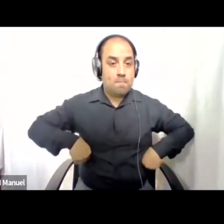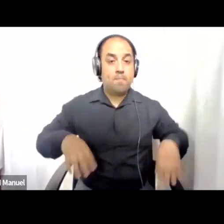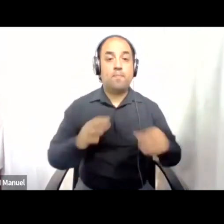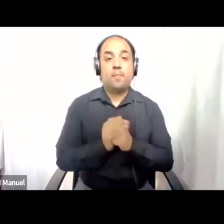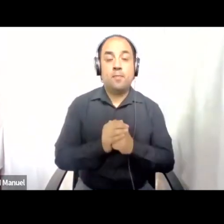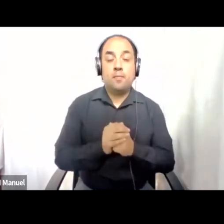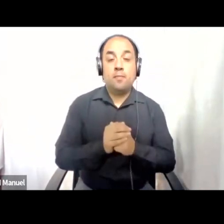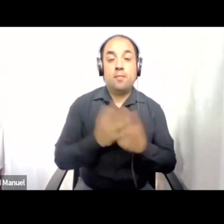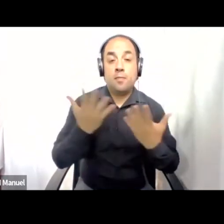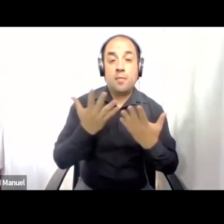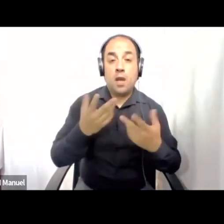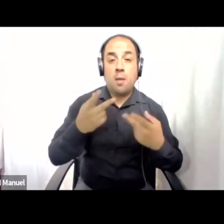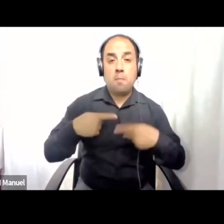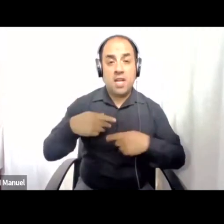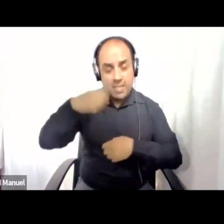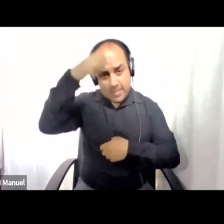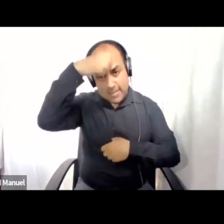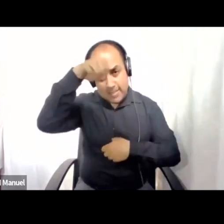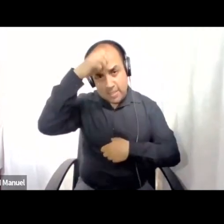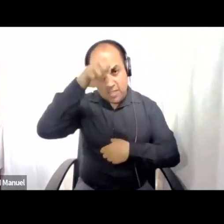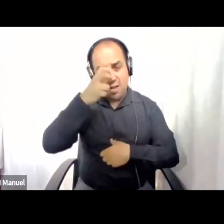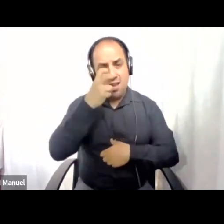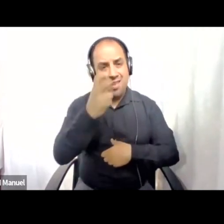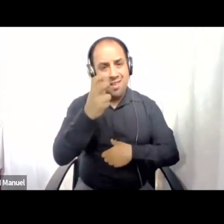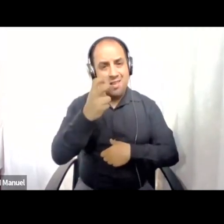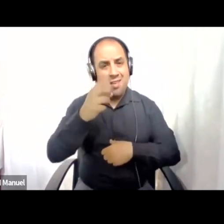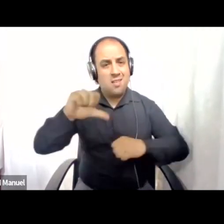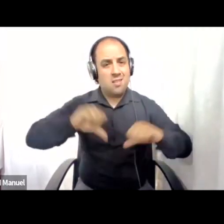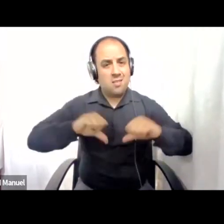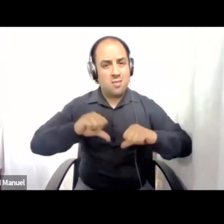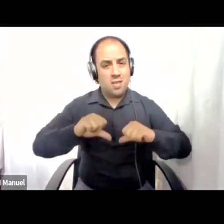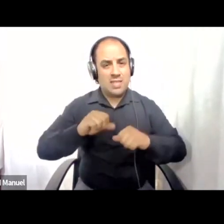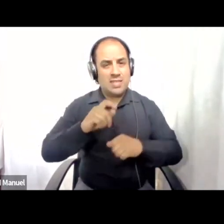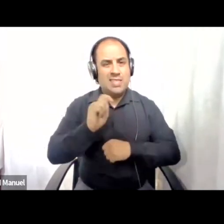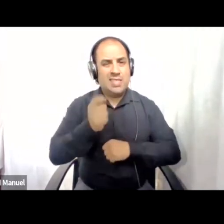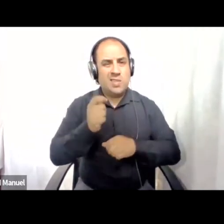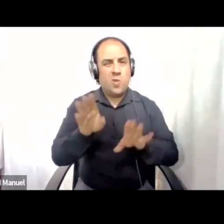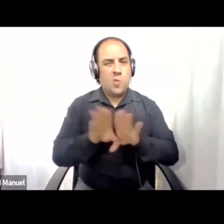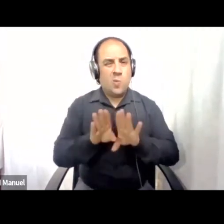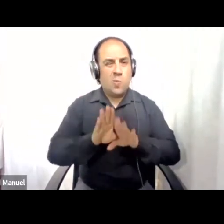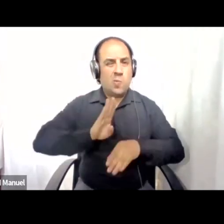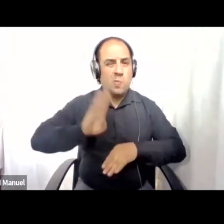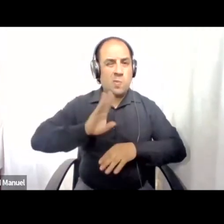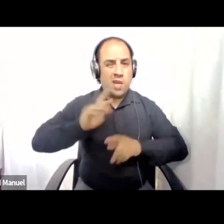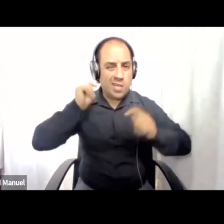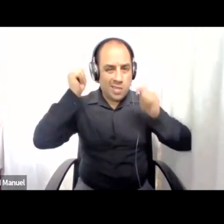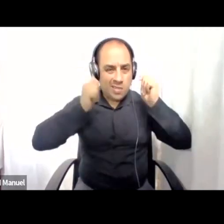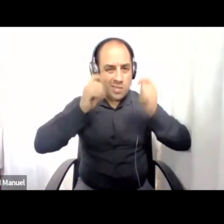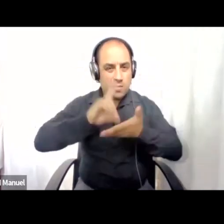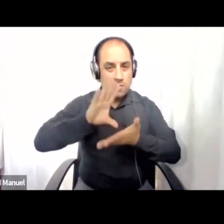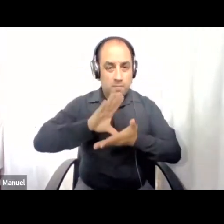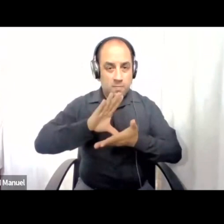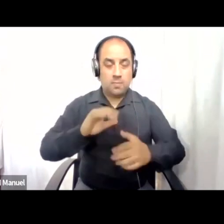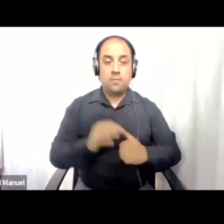experimenta ese tipo de prácticas sea un turista de la discapacidad. Ahora que todo se puede ofrecer,